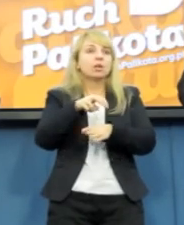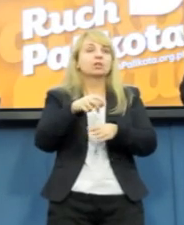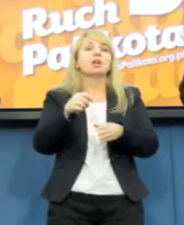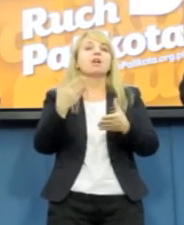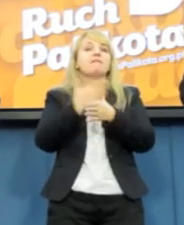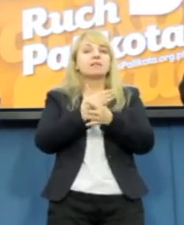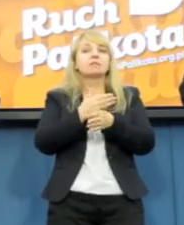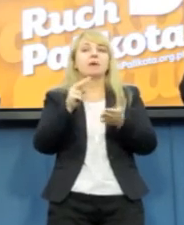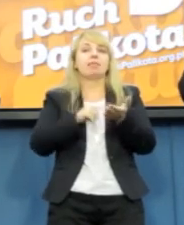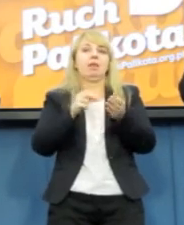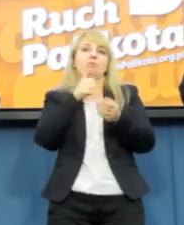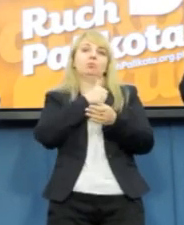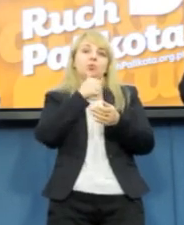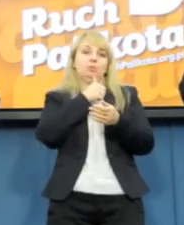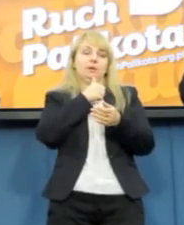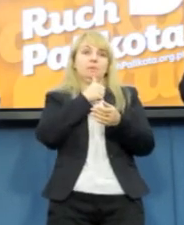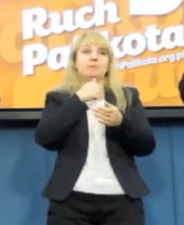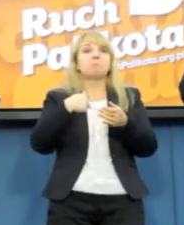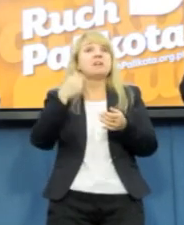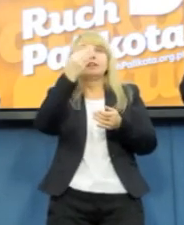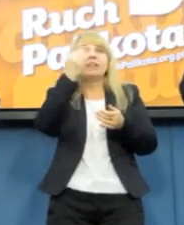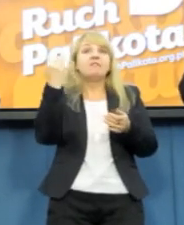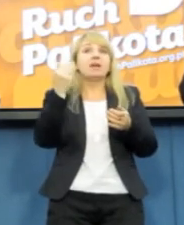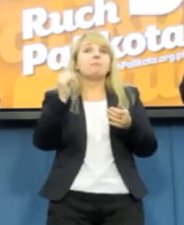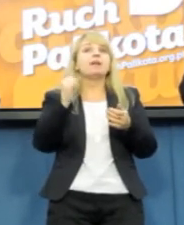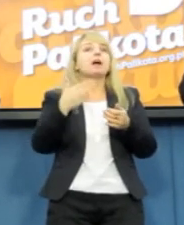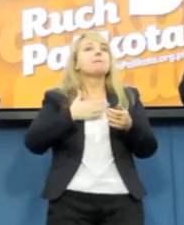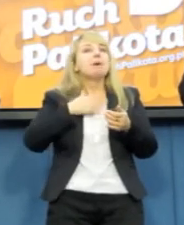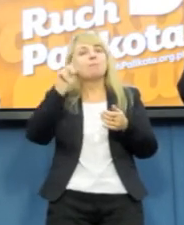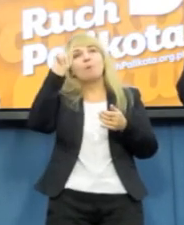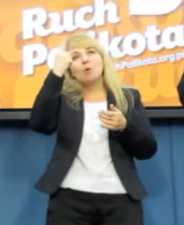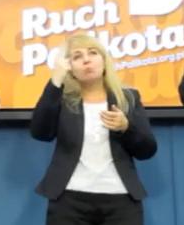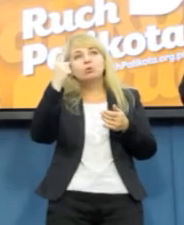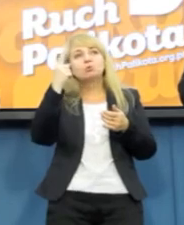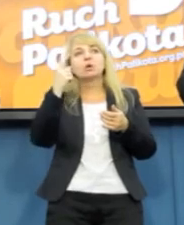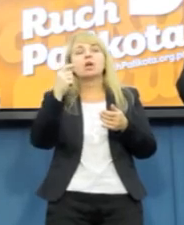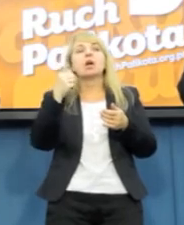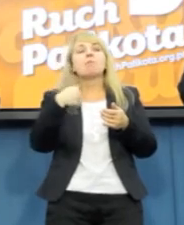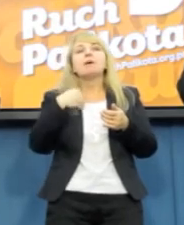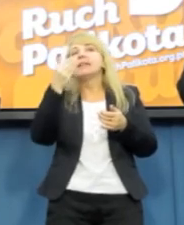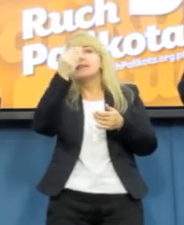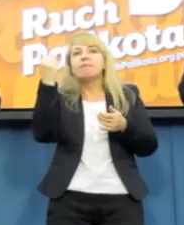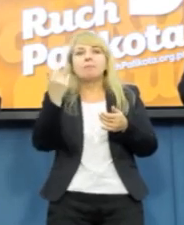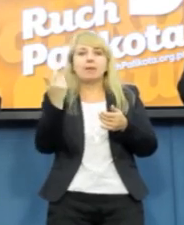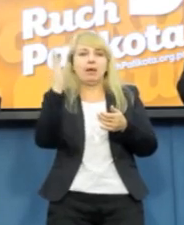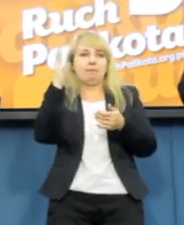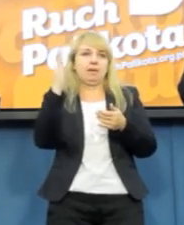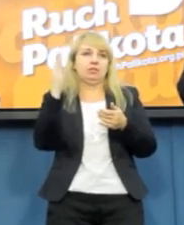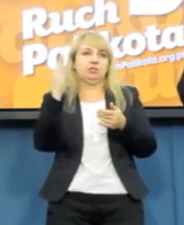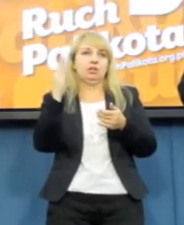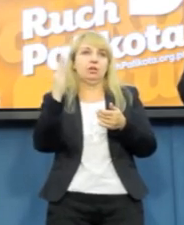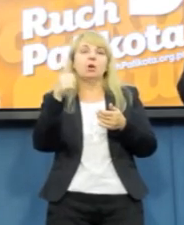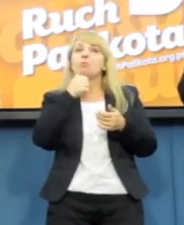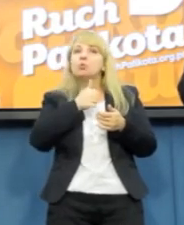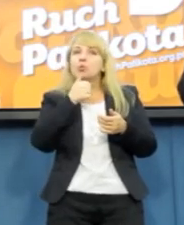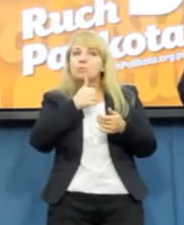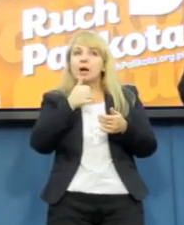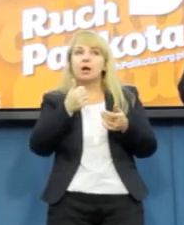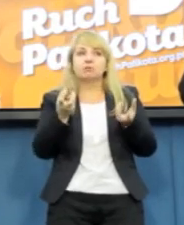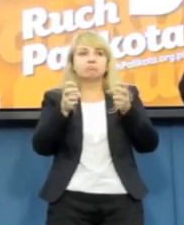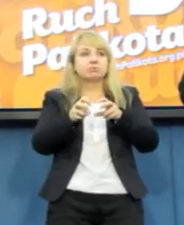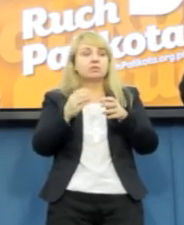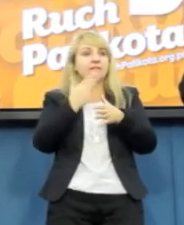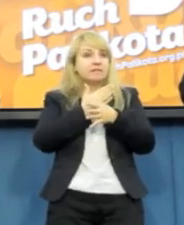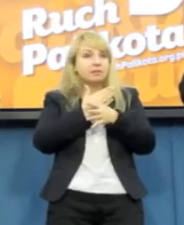czy ten pomysł się sprawdzi. Nie wiesz, czy ty się nadajesz na biznesmena? Nie ma sprawy. Spróbuj w takim razie przetestować swój pomysł w